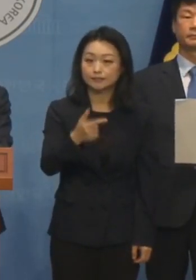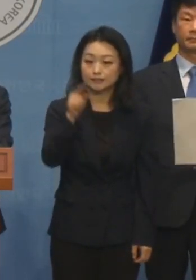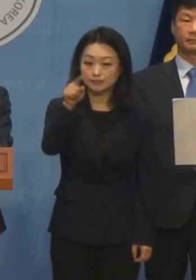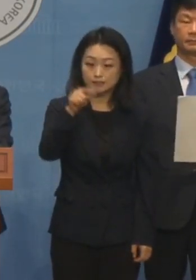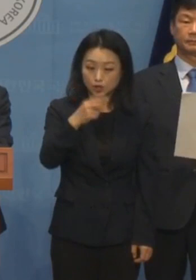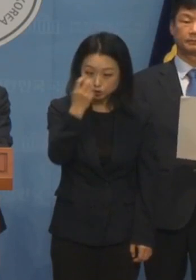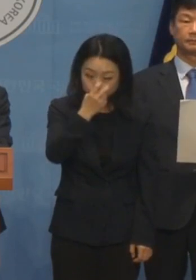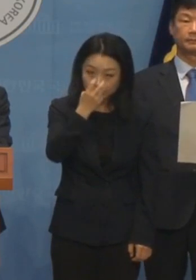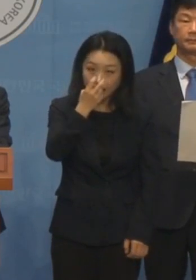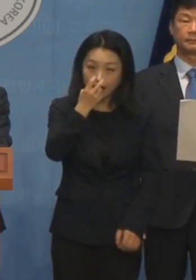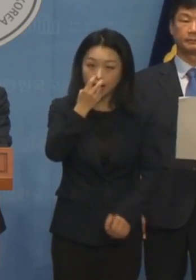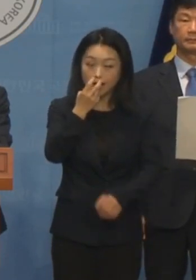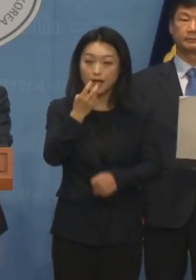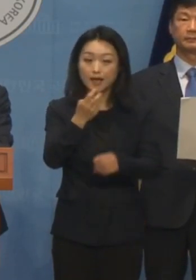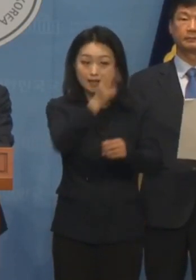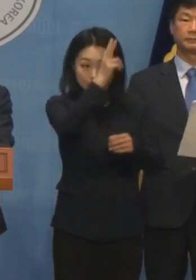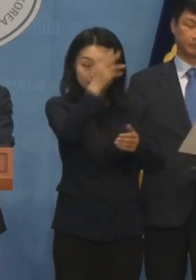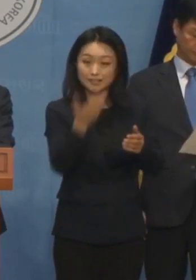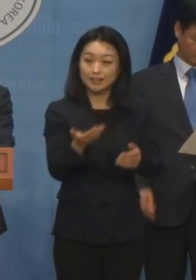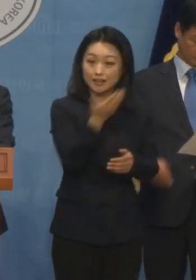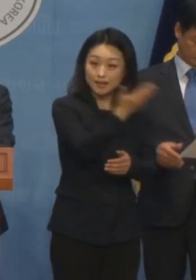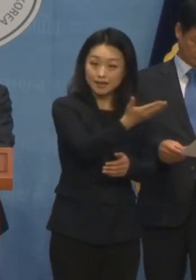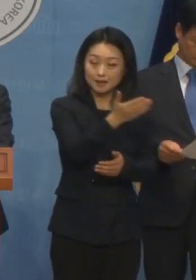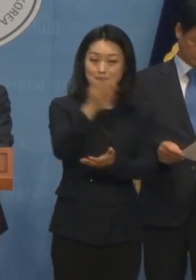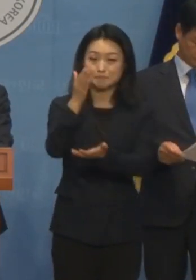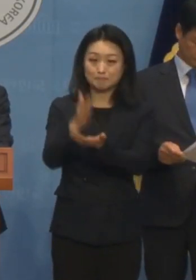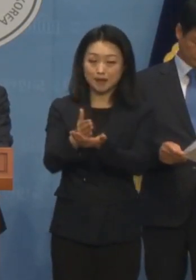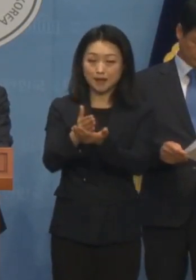이첩 결재를 하루 만에 뒤집게 만든